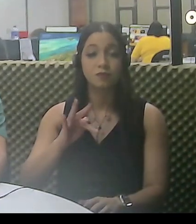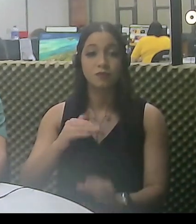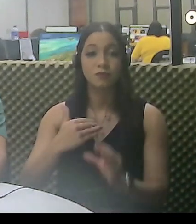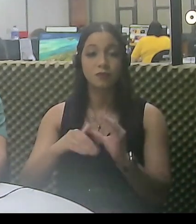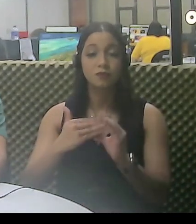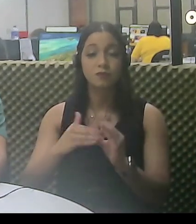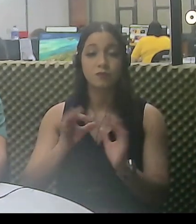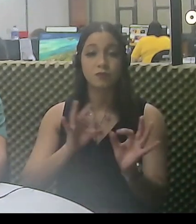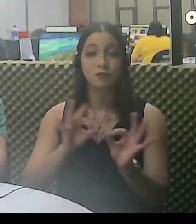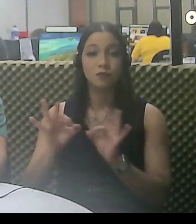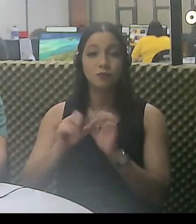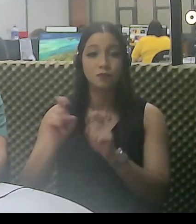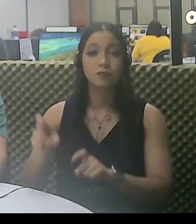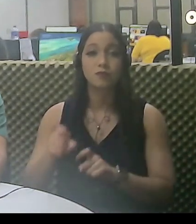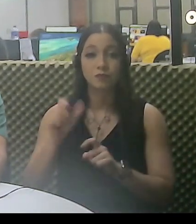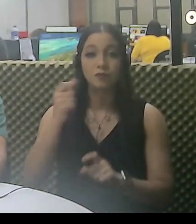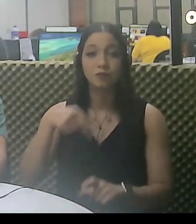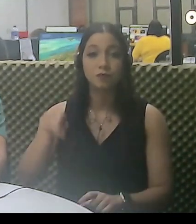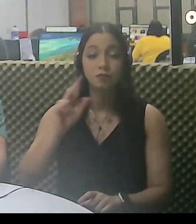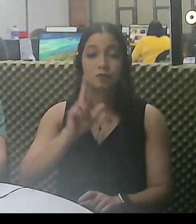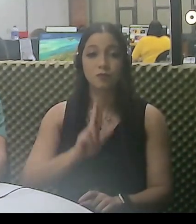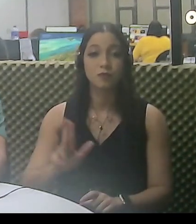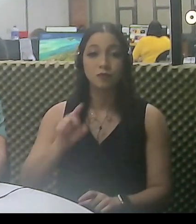projeto agropecuária@